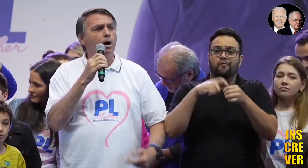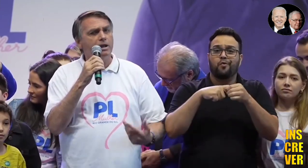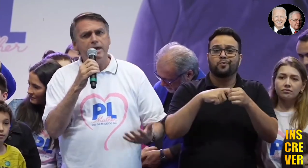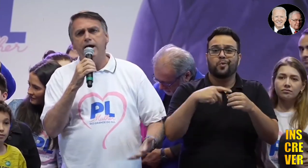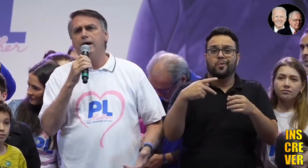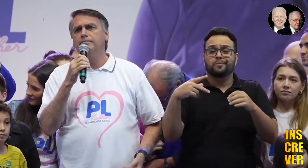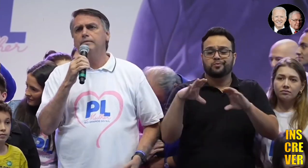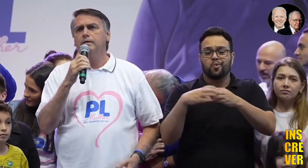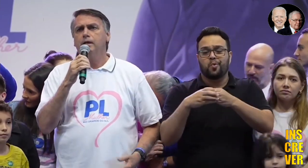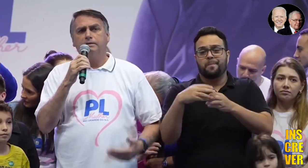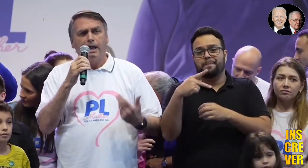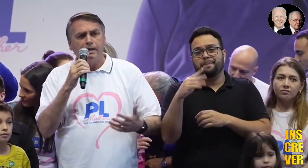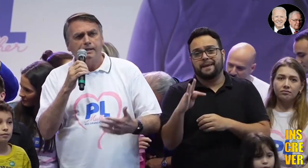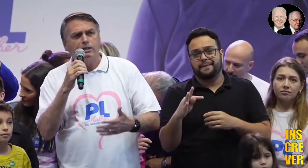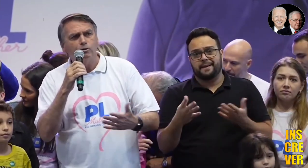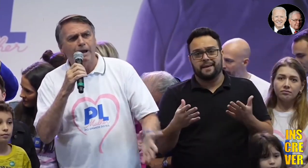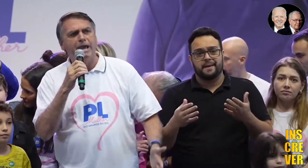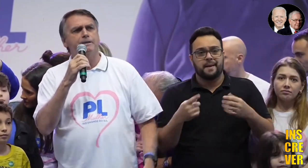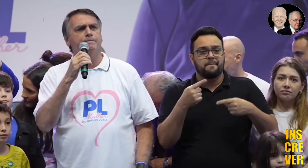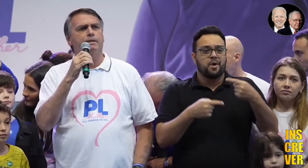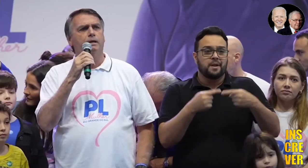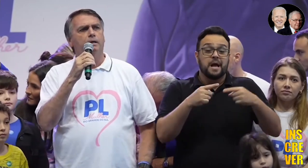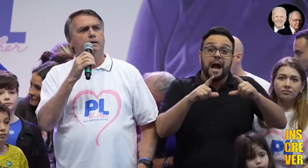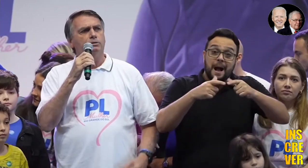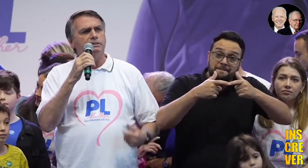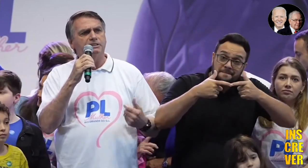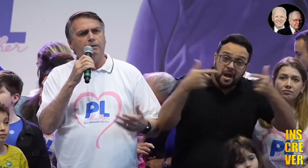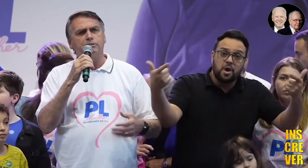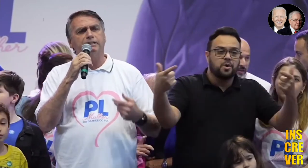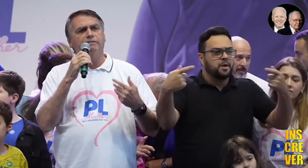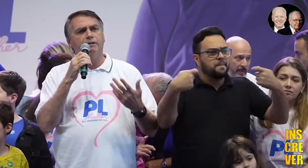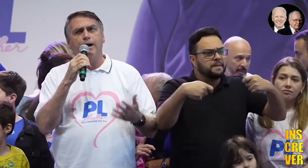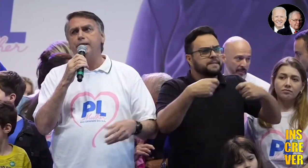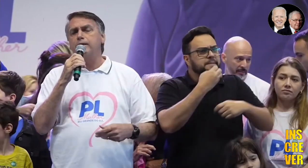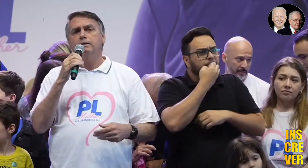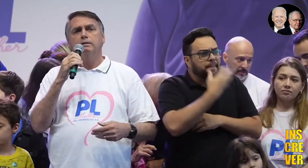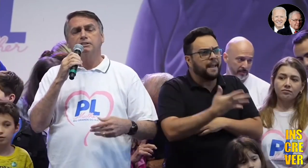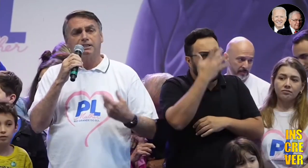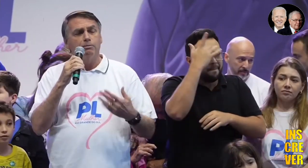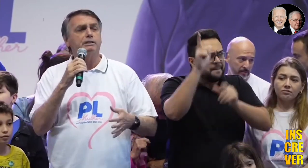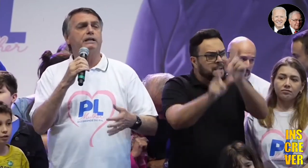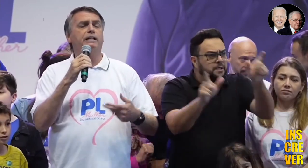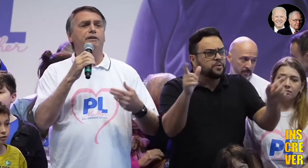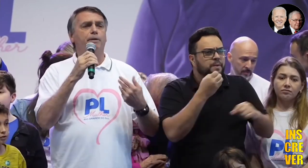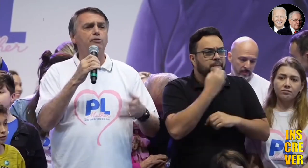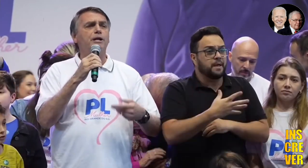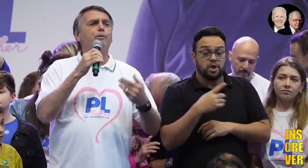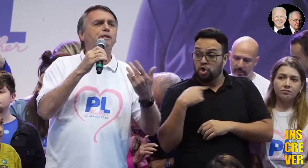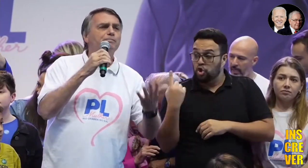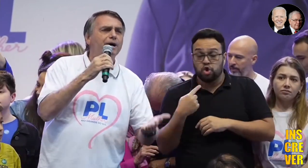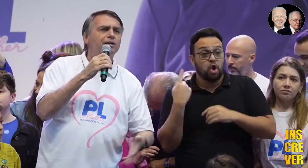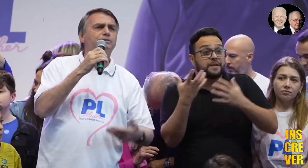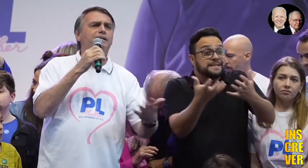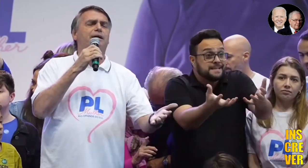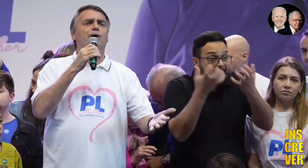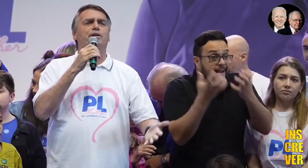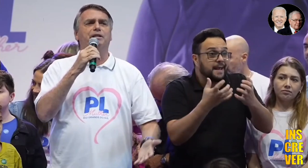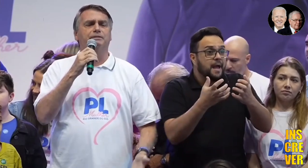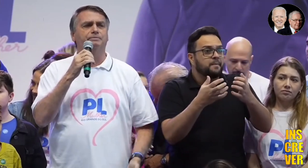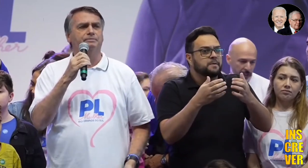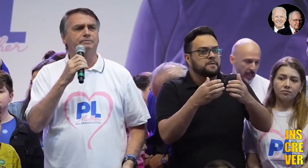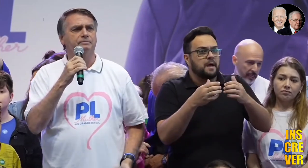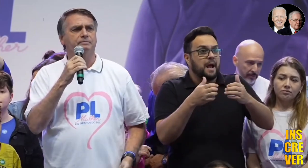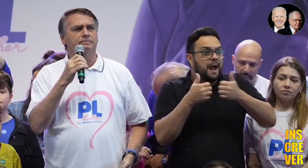A maioria tem que ser do bem. Nós temos cada vez mais, estamos cada vez mais nos aproximando dessa